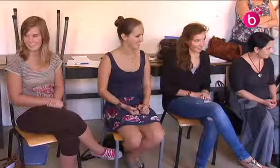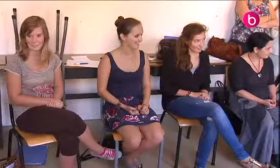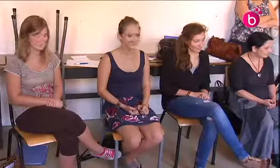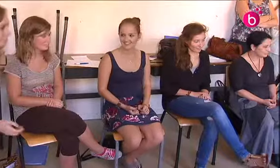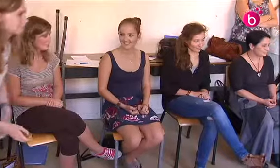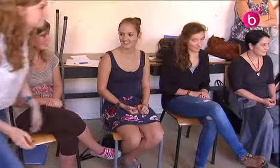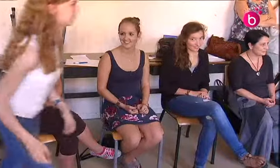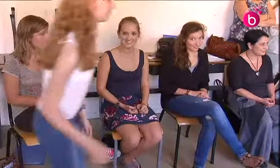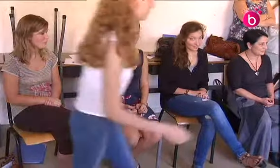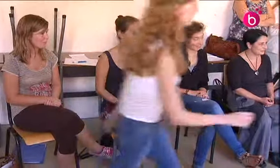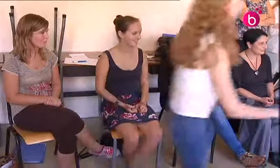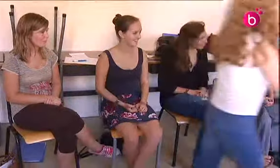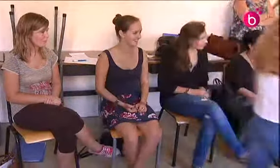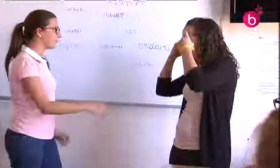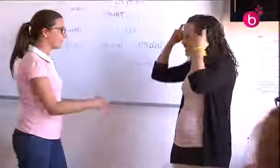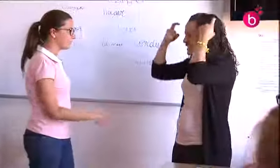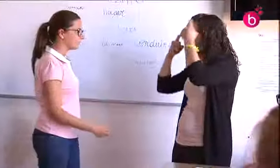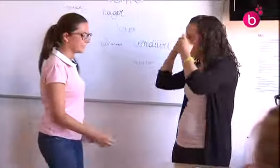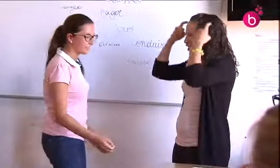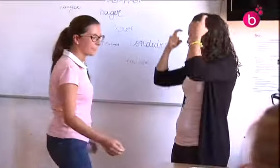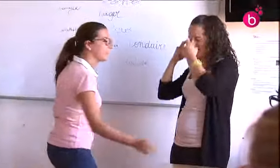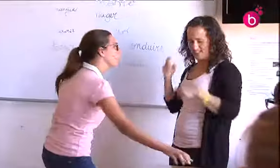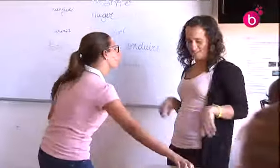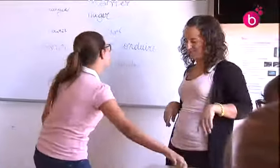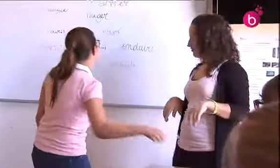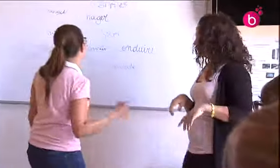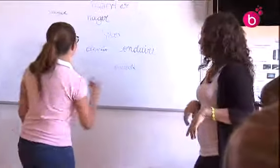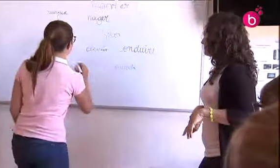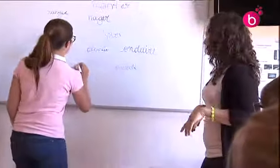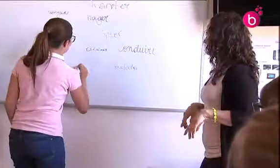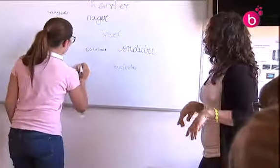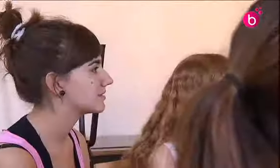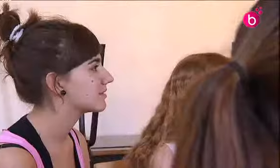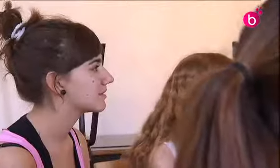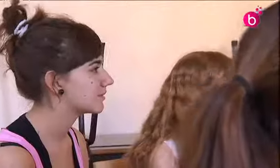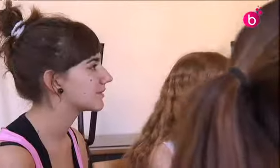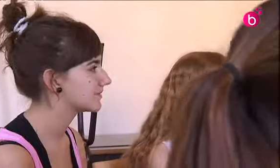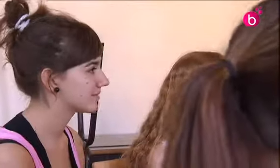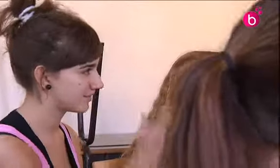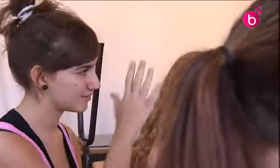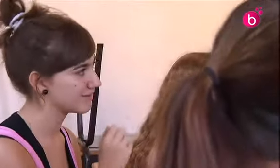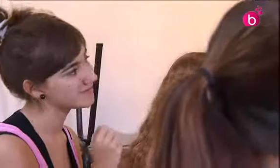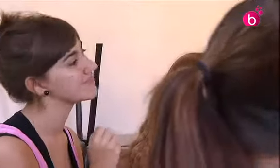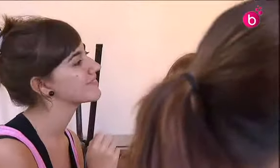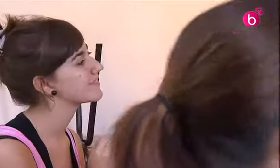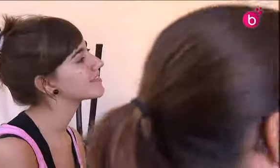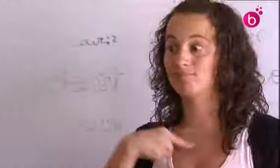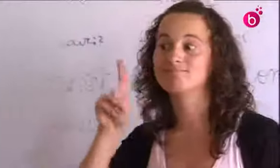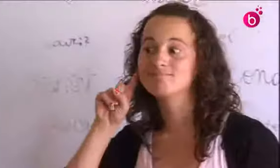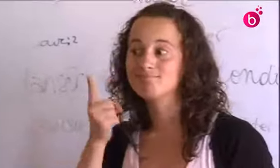cursus est une réelle victoire pour ce directeur. C'est l'espoir de voir arriver une nouvelle génération de traducteurs en langue des signes, un métier